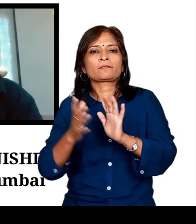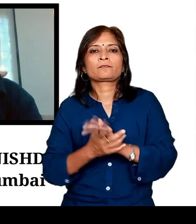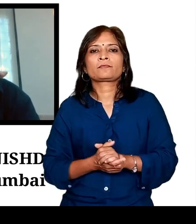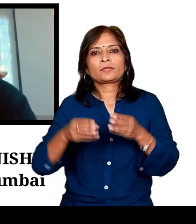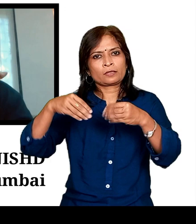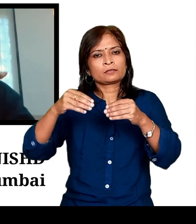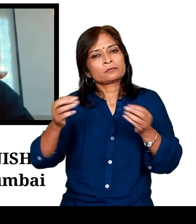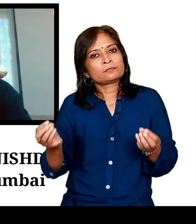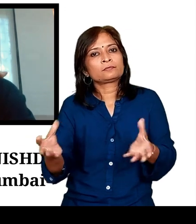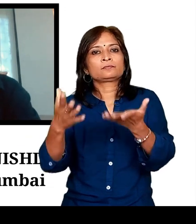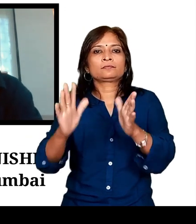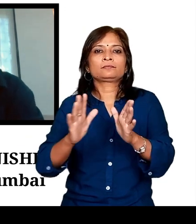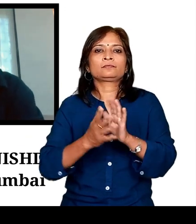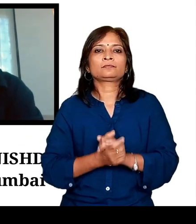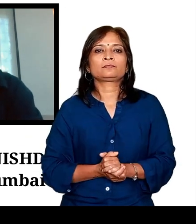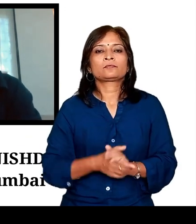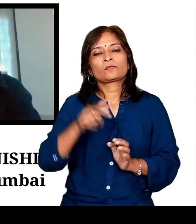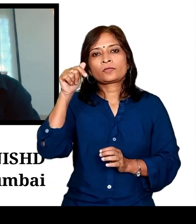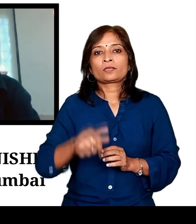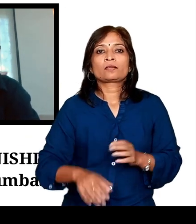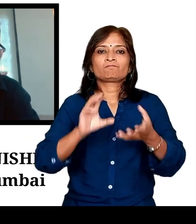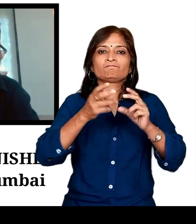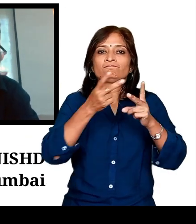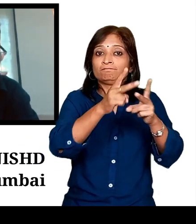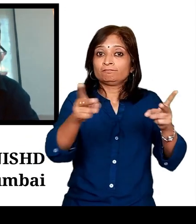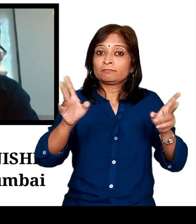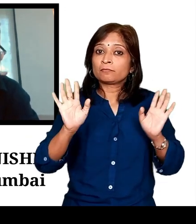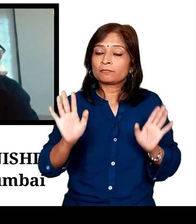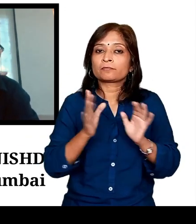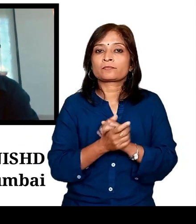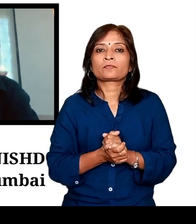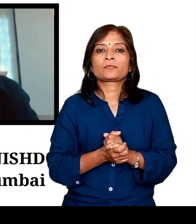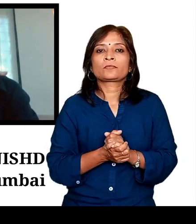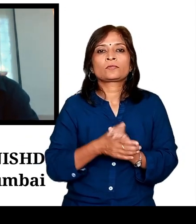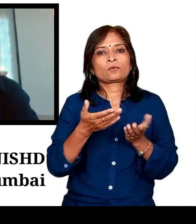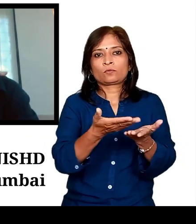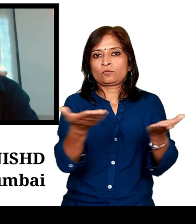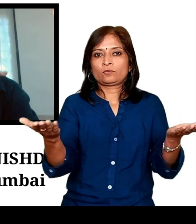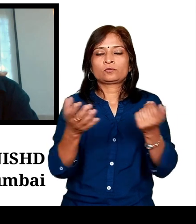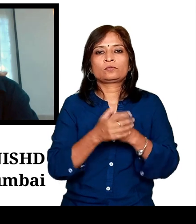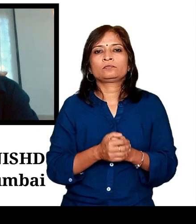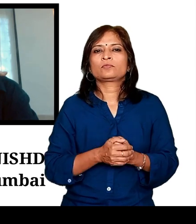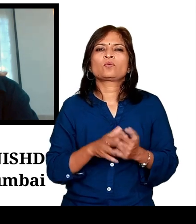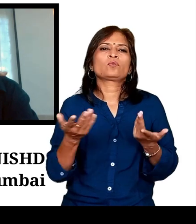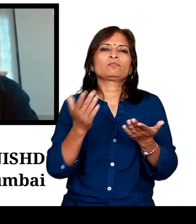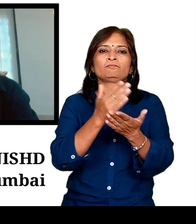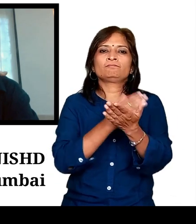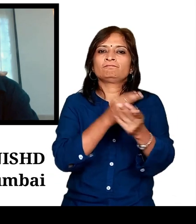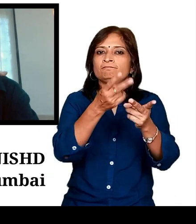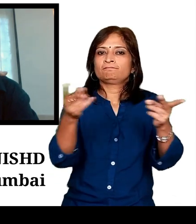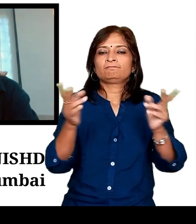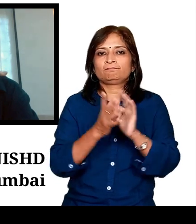जी सर, ये तो आपने बताया कि ये सारे डिवाइसेस हैं जो कि आप लोगों के द्वारा या विभिन्न स्कीम्स के